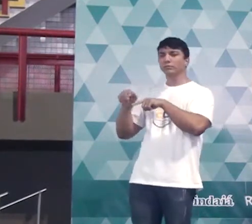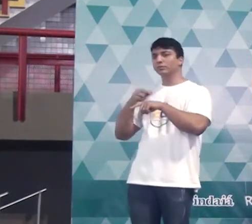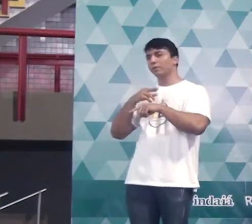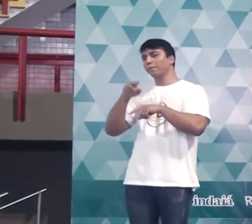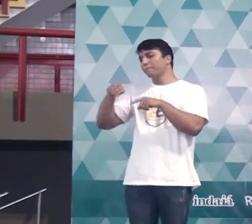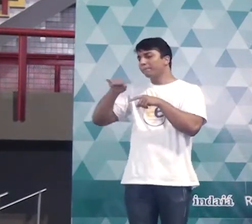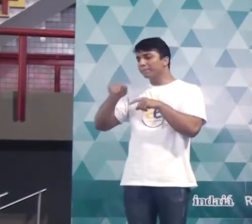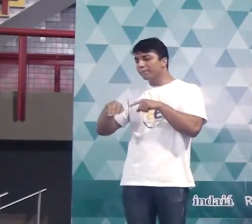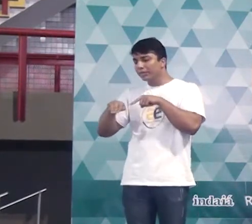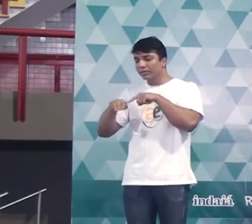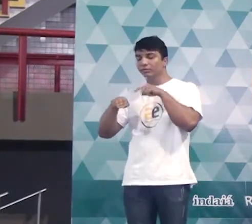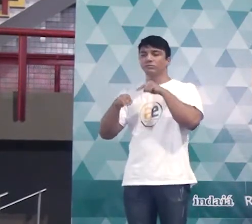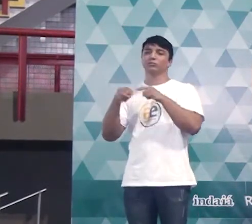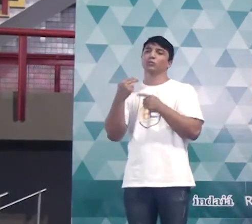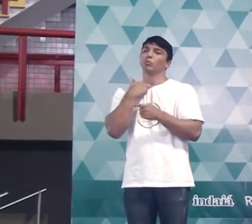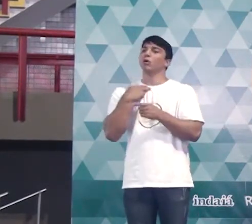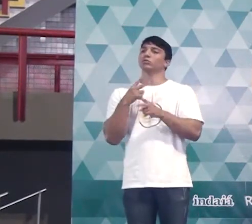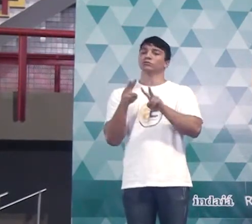mim brincar.